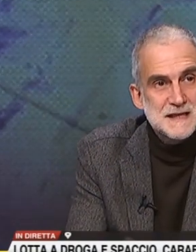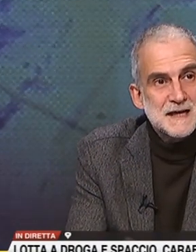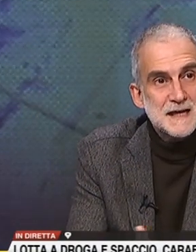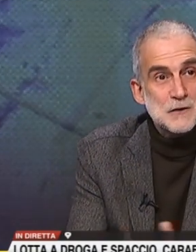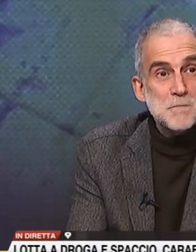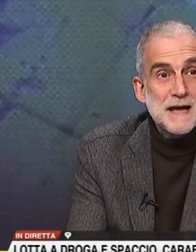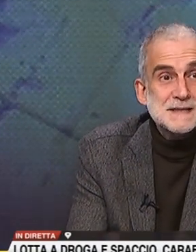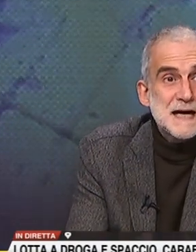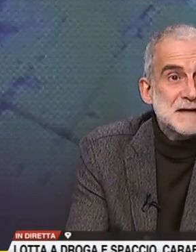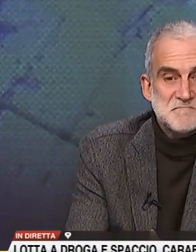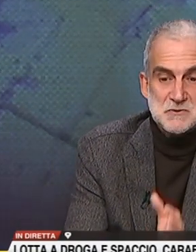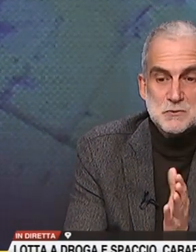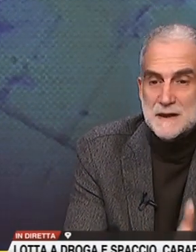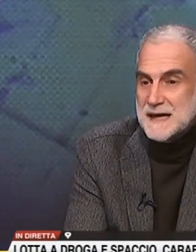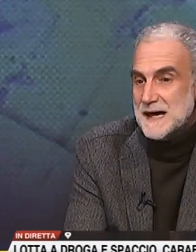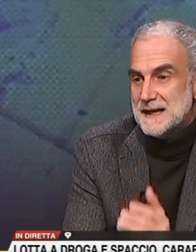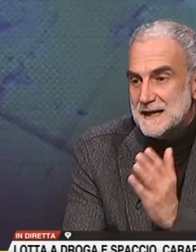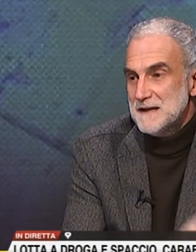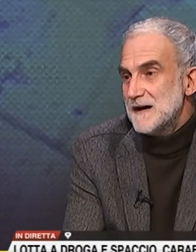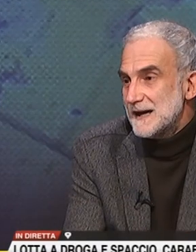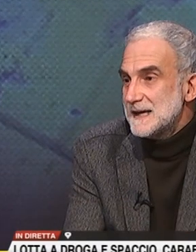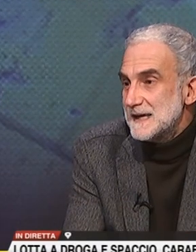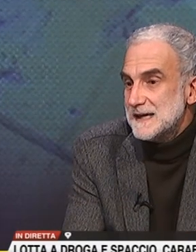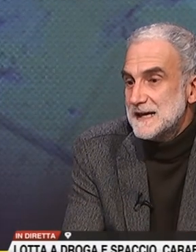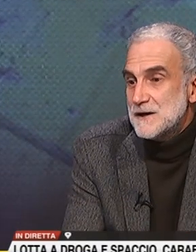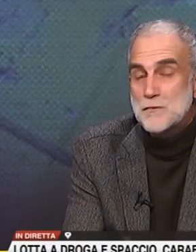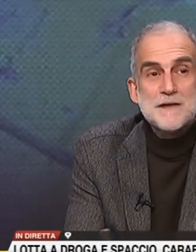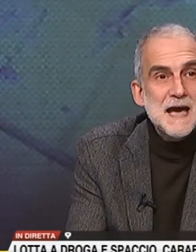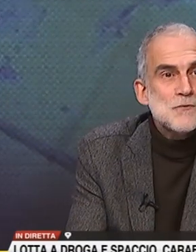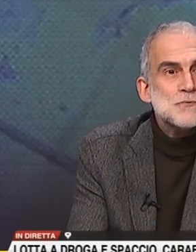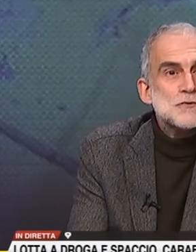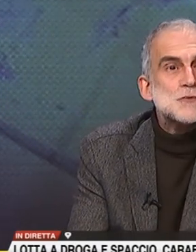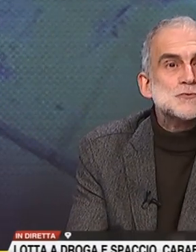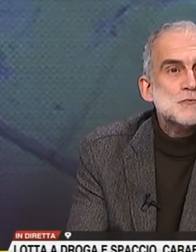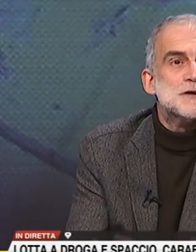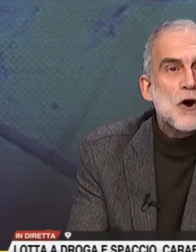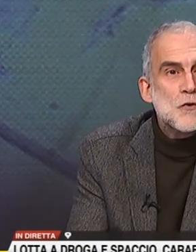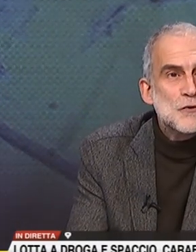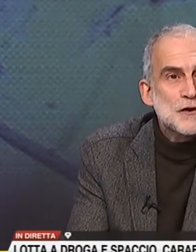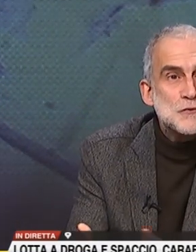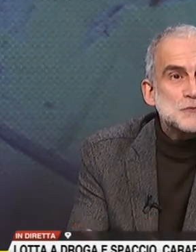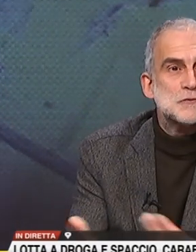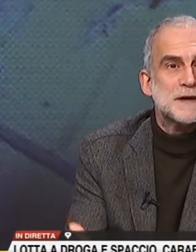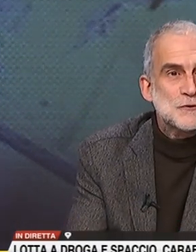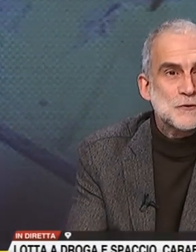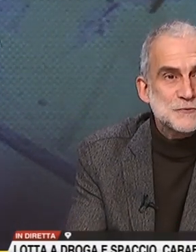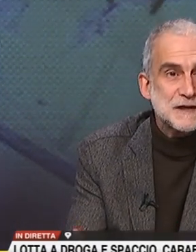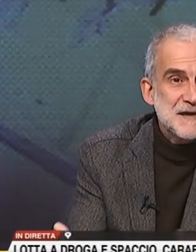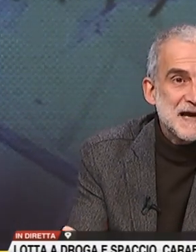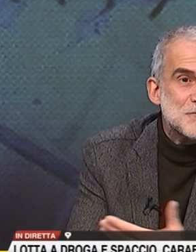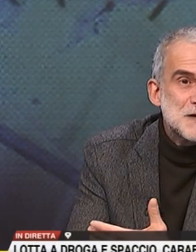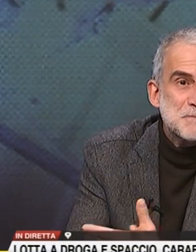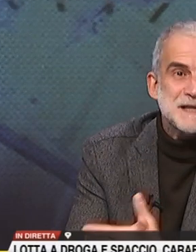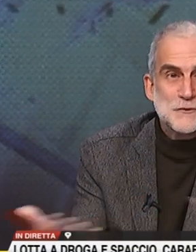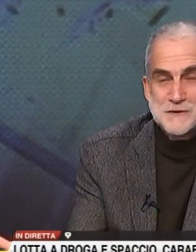così complessa, sottolineare e rilevare che non vi è un consumo innocuo e un consumo pericoloso, che